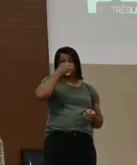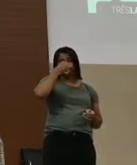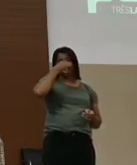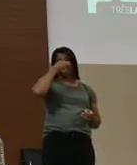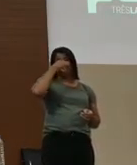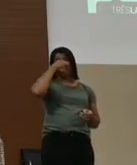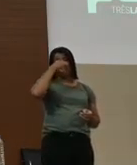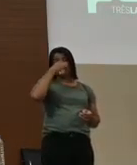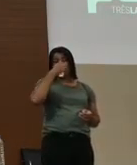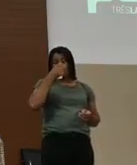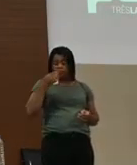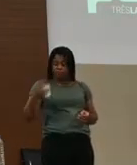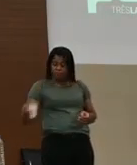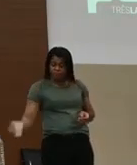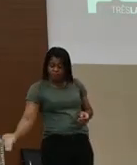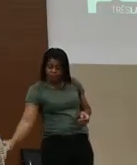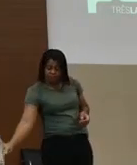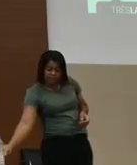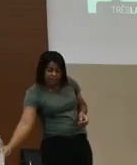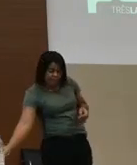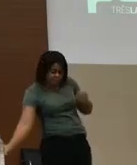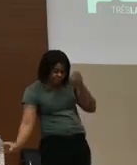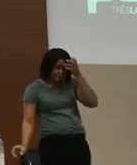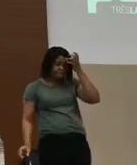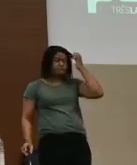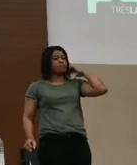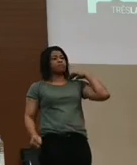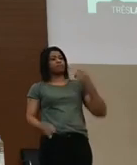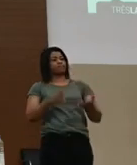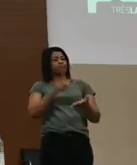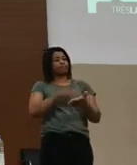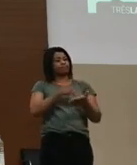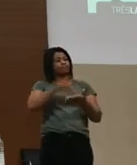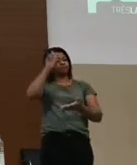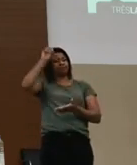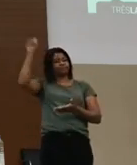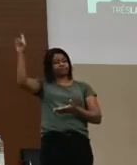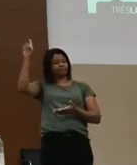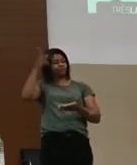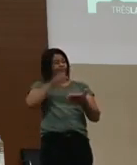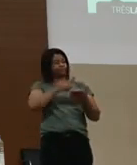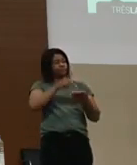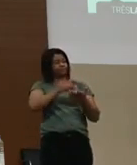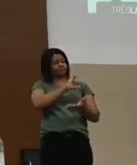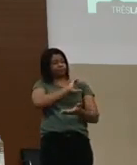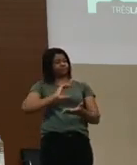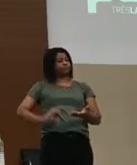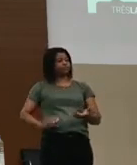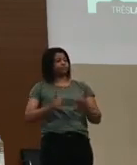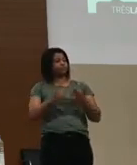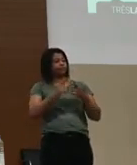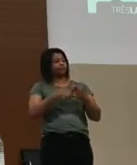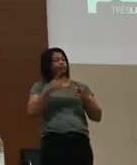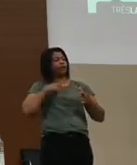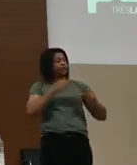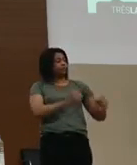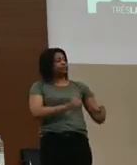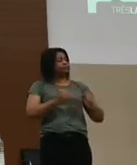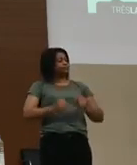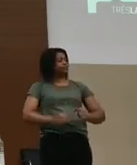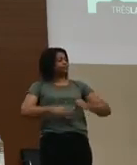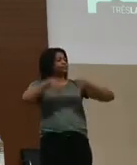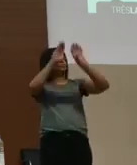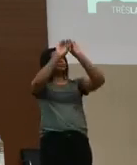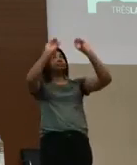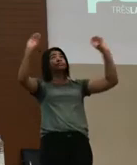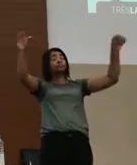baseado no caráter de Deus, no caráter de Cristo, no seu poder, no fato de Ele estar no céu e